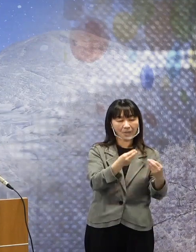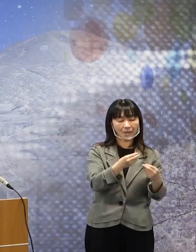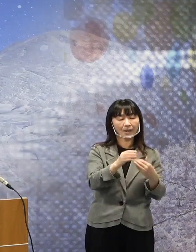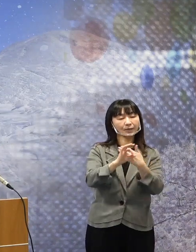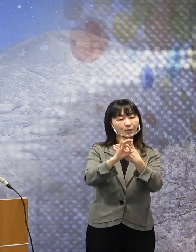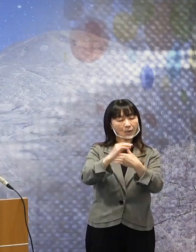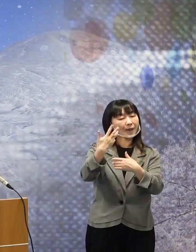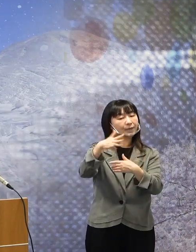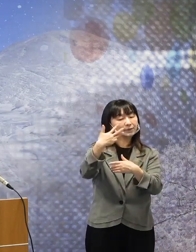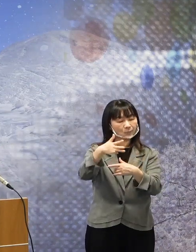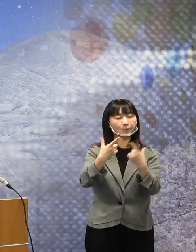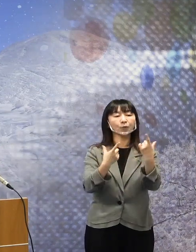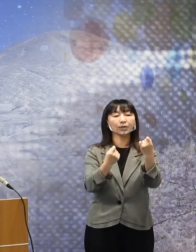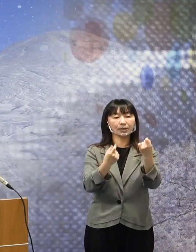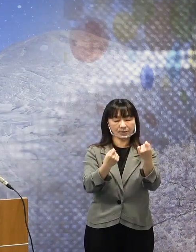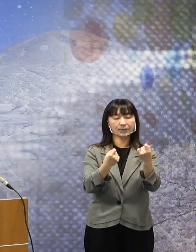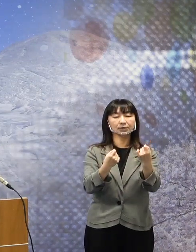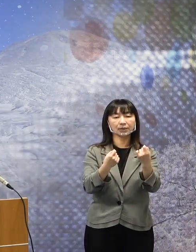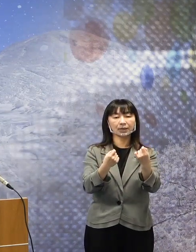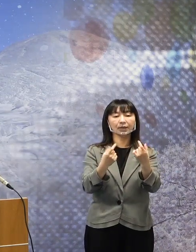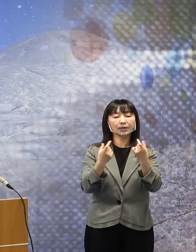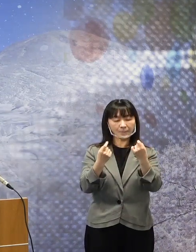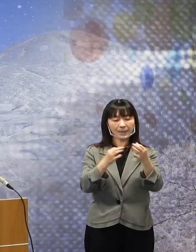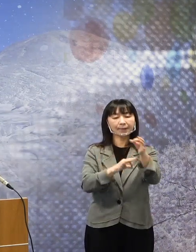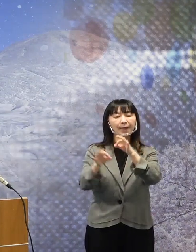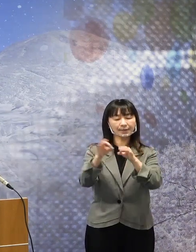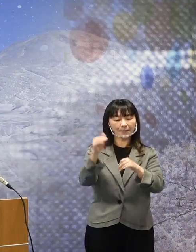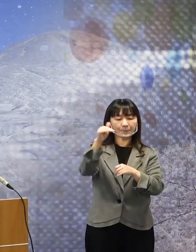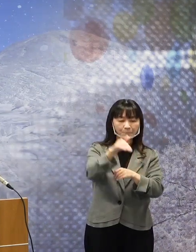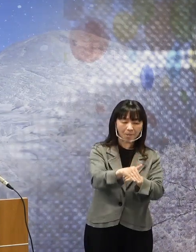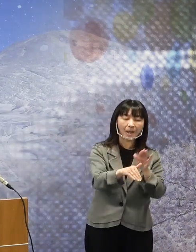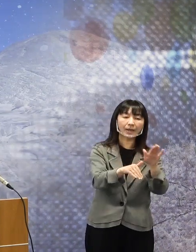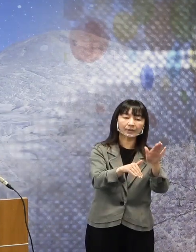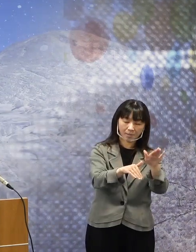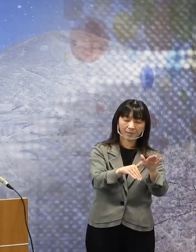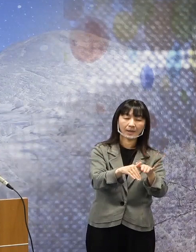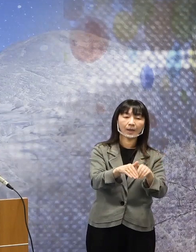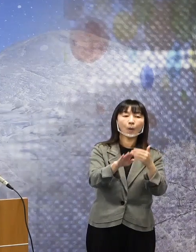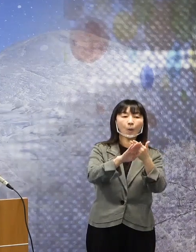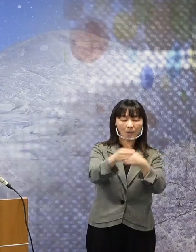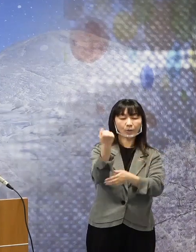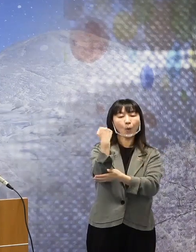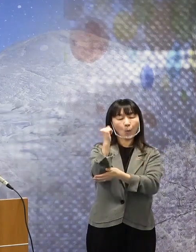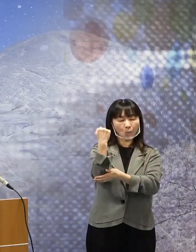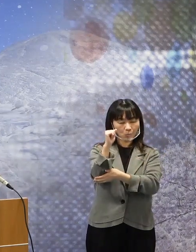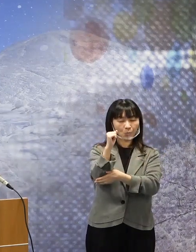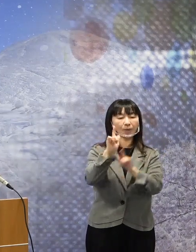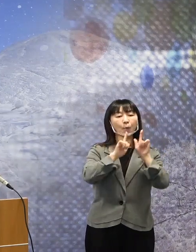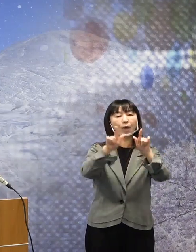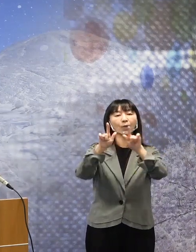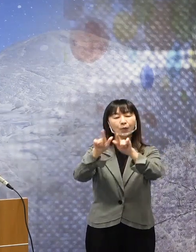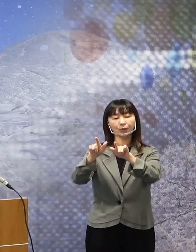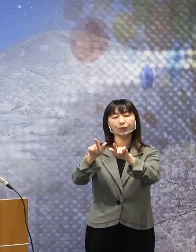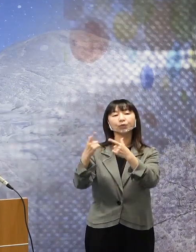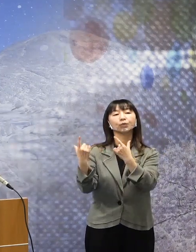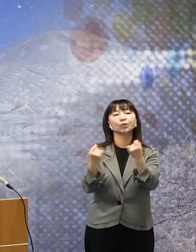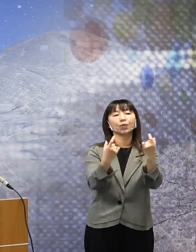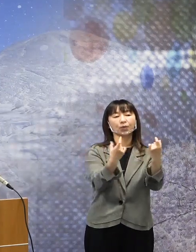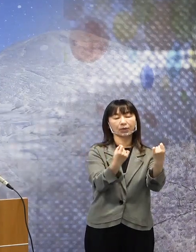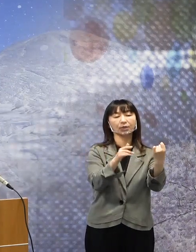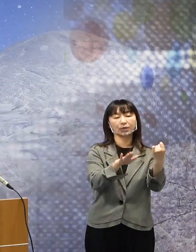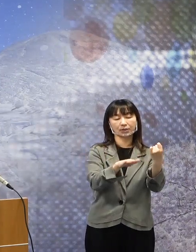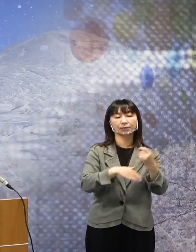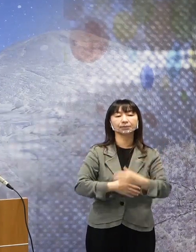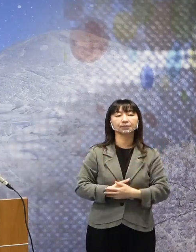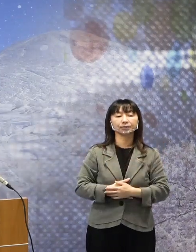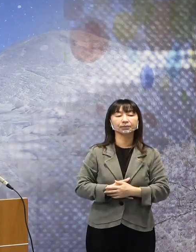市さんもそうですし、大きなダメージがあることはデイリーさんも含めて各市各報道機関ご報道されている通りです。そうしたことについ